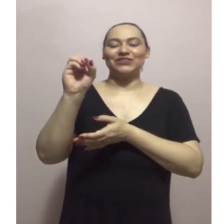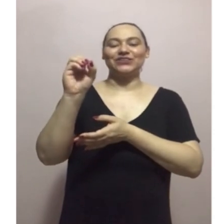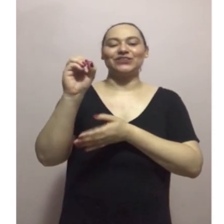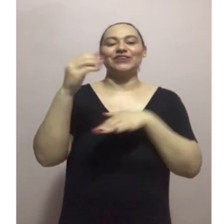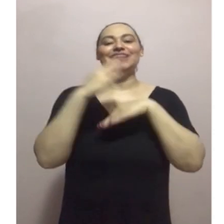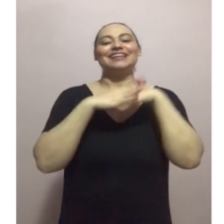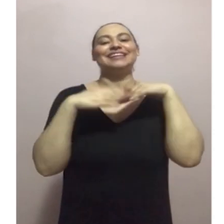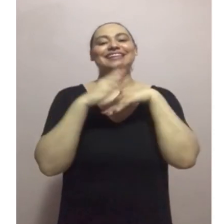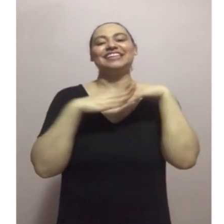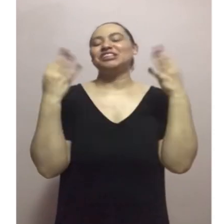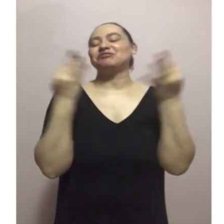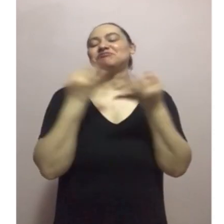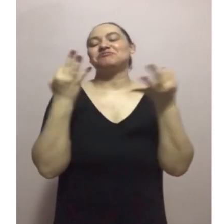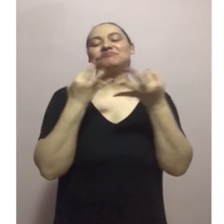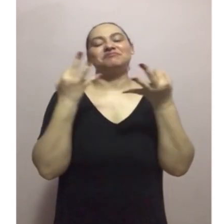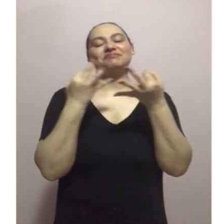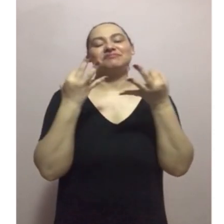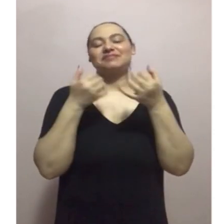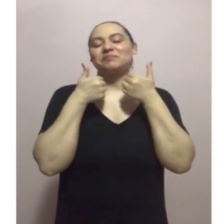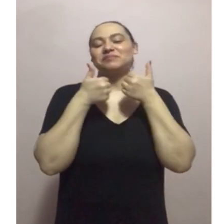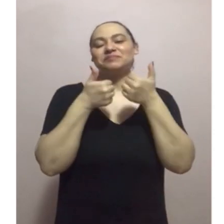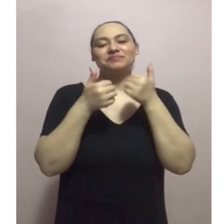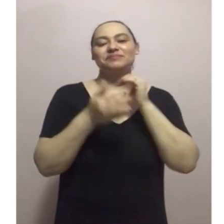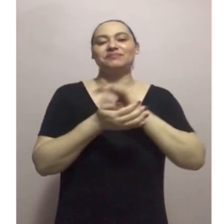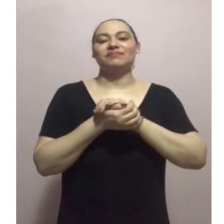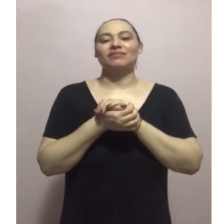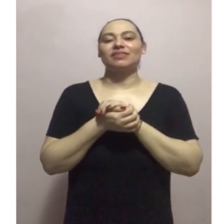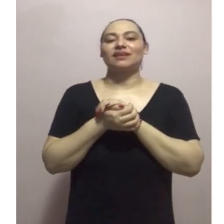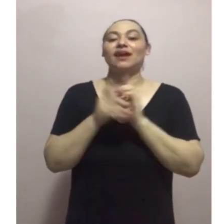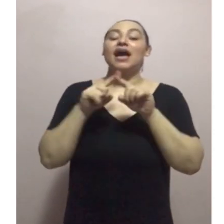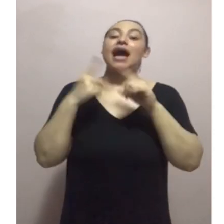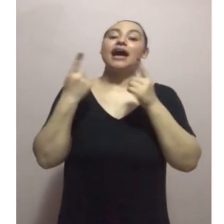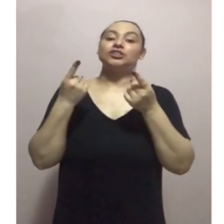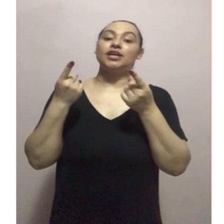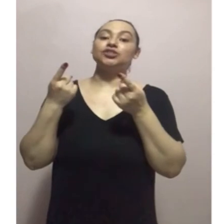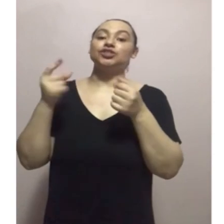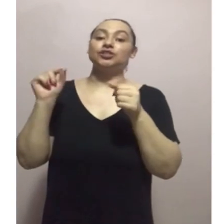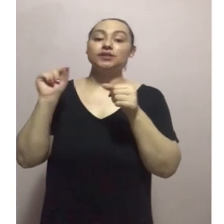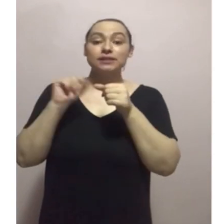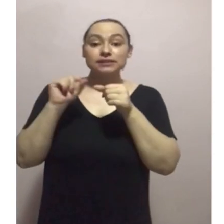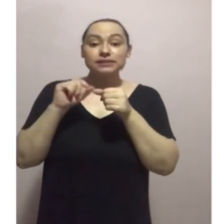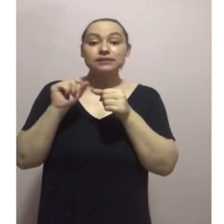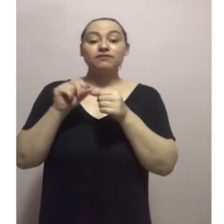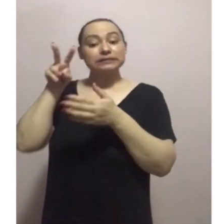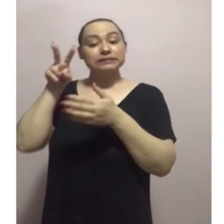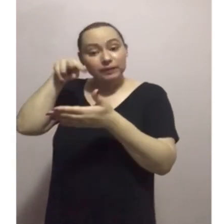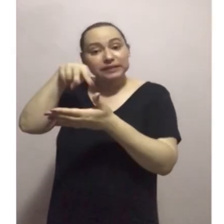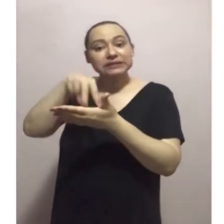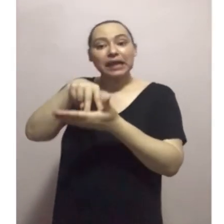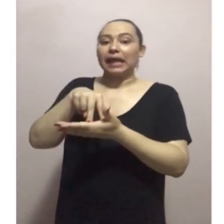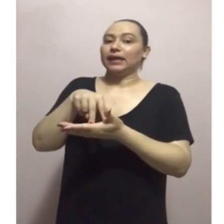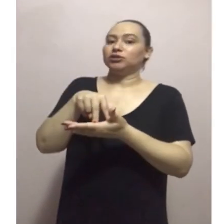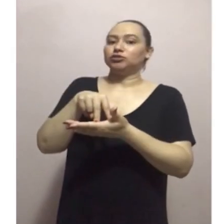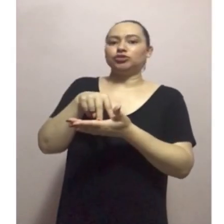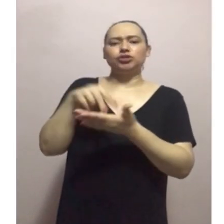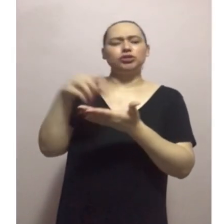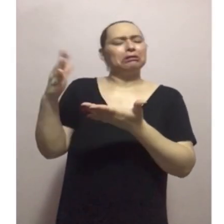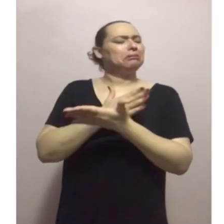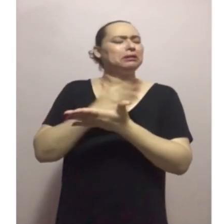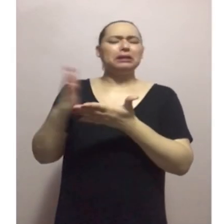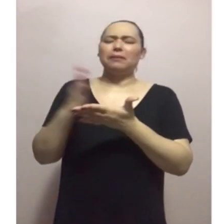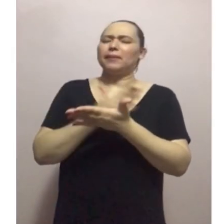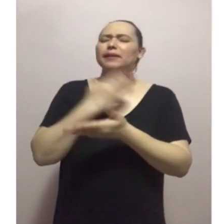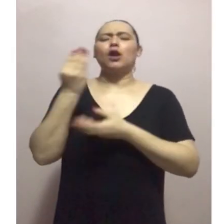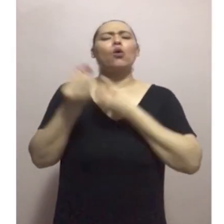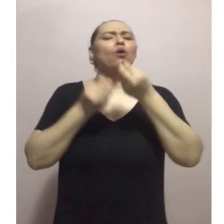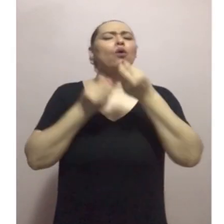isso. Celso, querido, maravilhoso. Muito querido. É isso, a gente se faz presente, não importa,